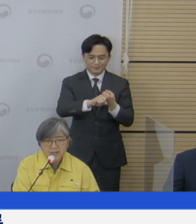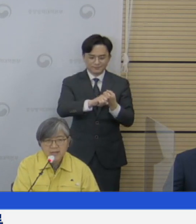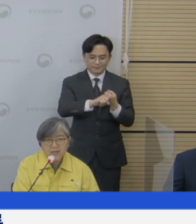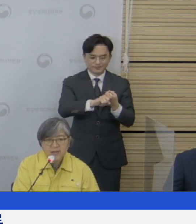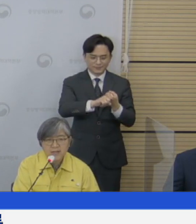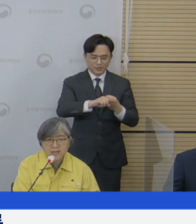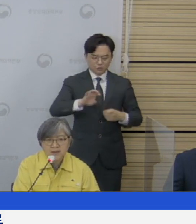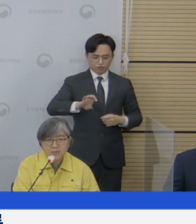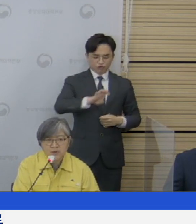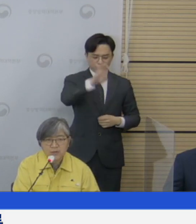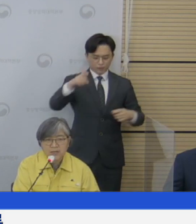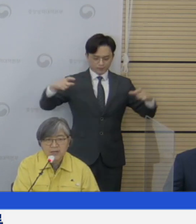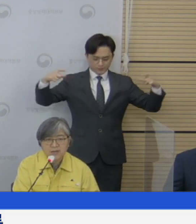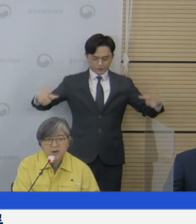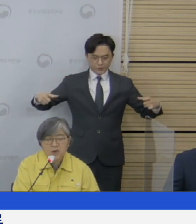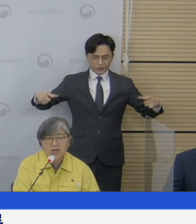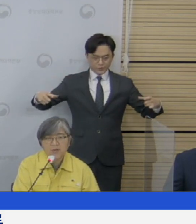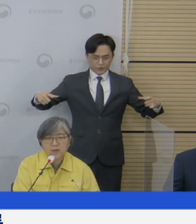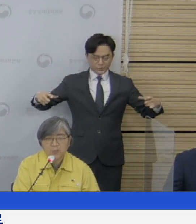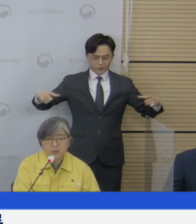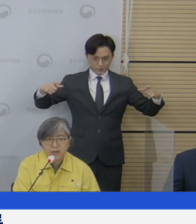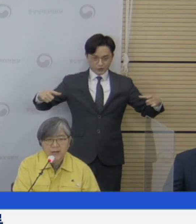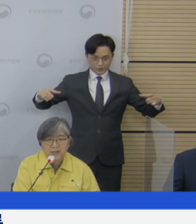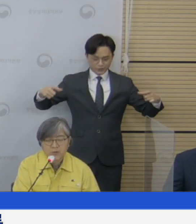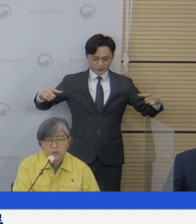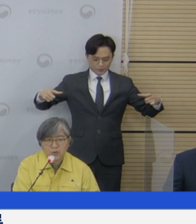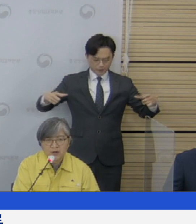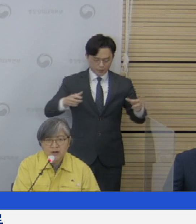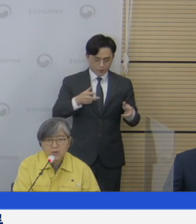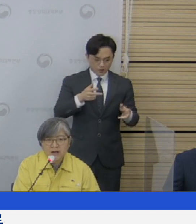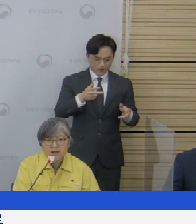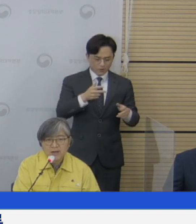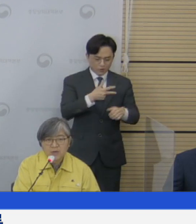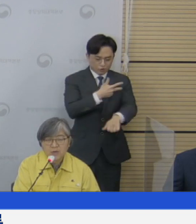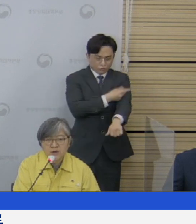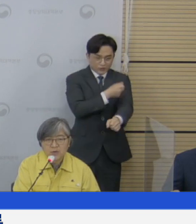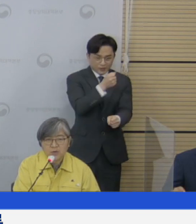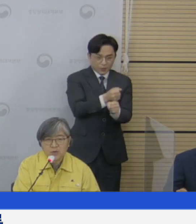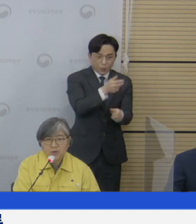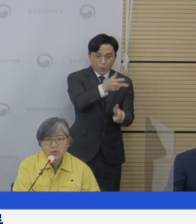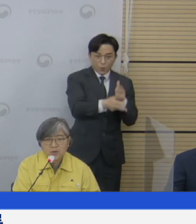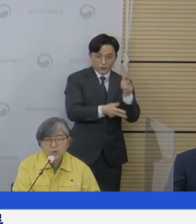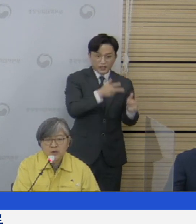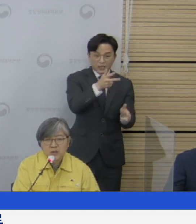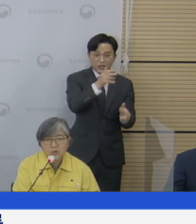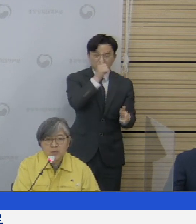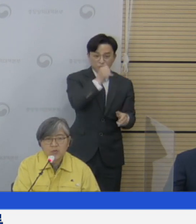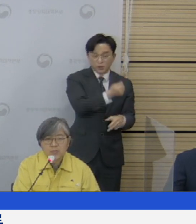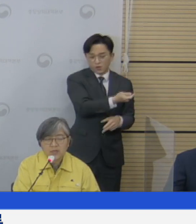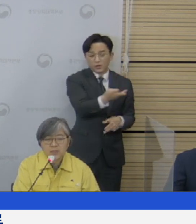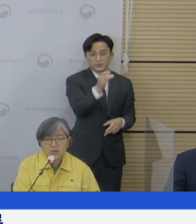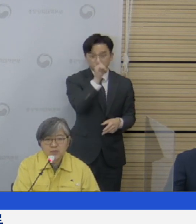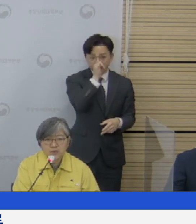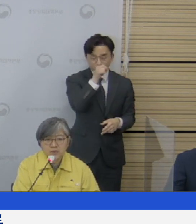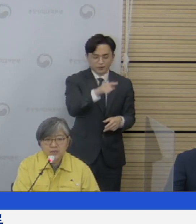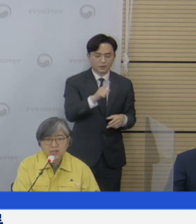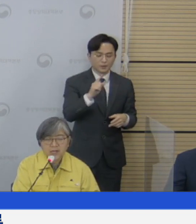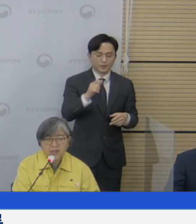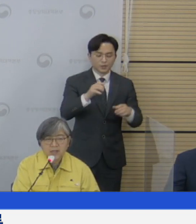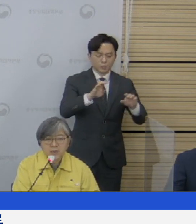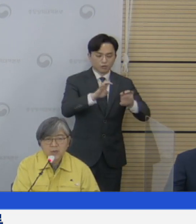내에서 생산된 제품에 대해서는 허가를 받고 나가도록 관리를 하고 있고 또 인도도 최근에